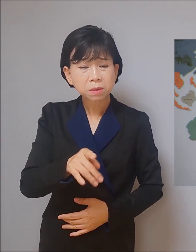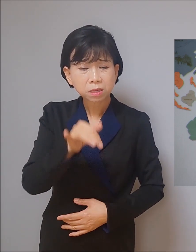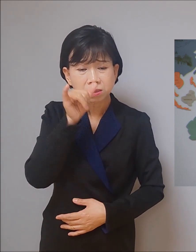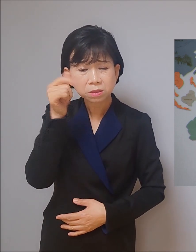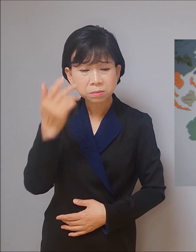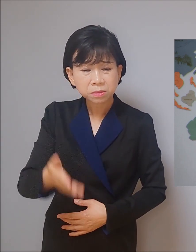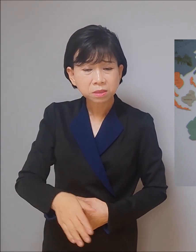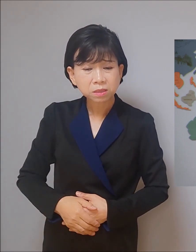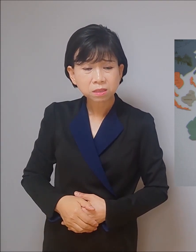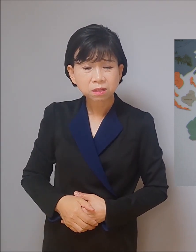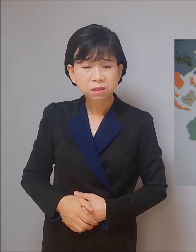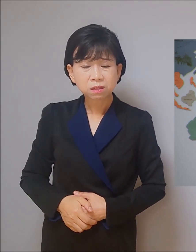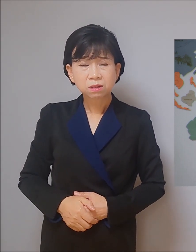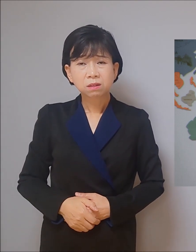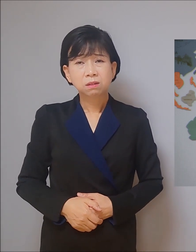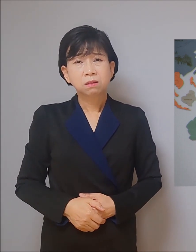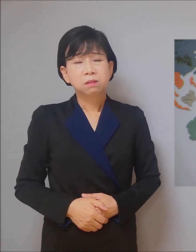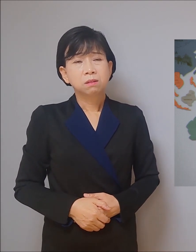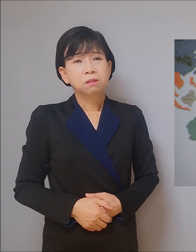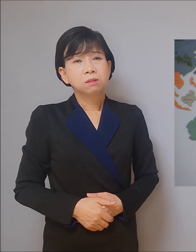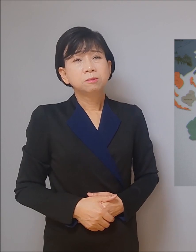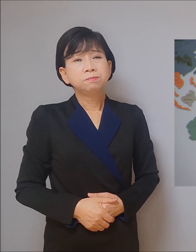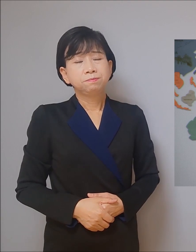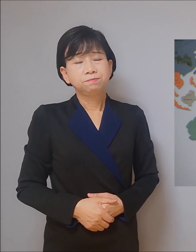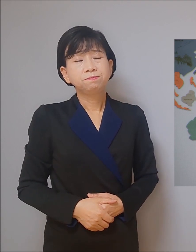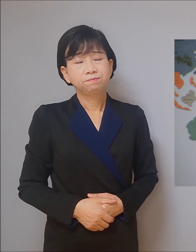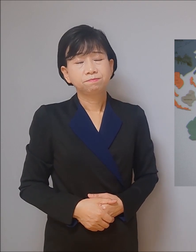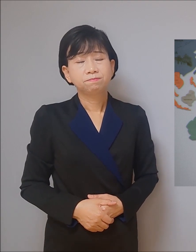이런 말들이 오고 갈 수 있다는 거죠.